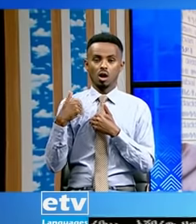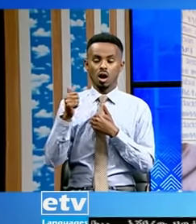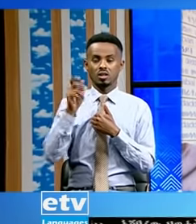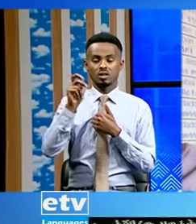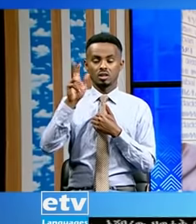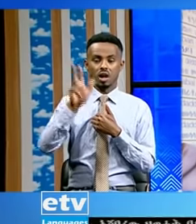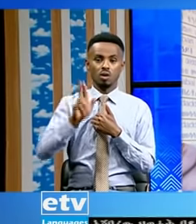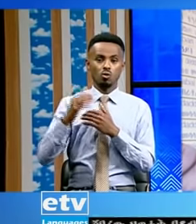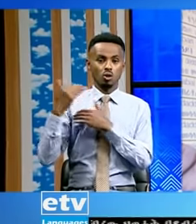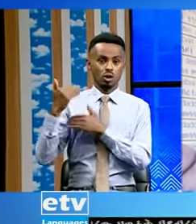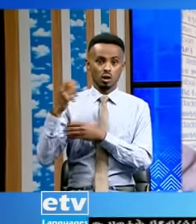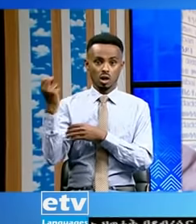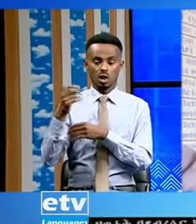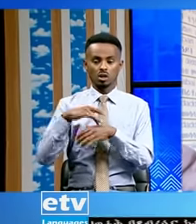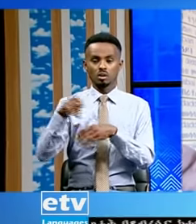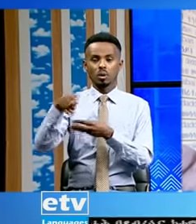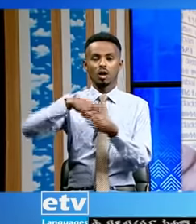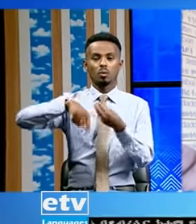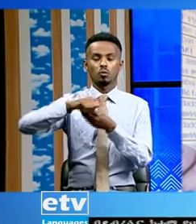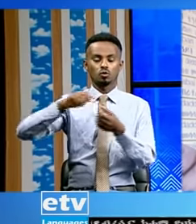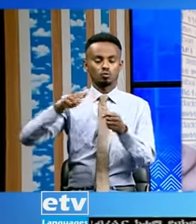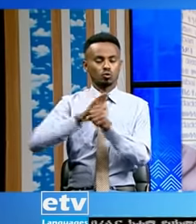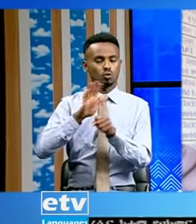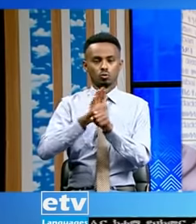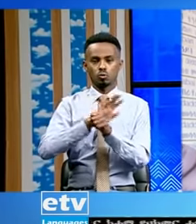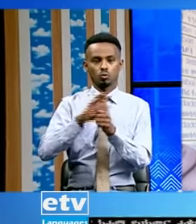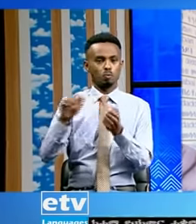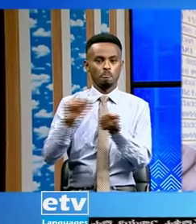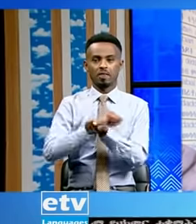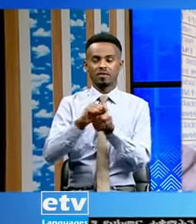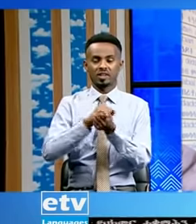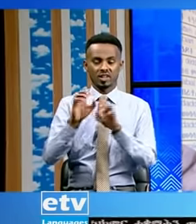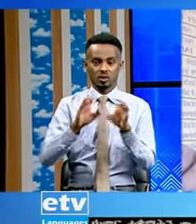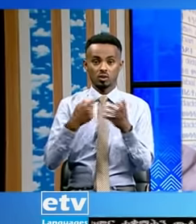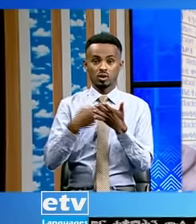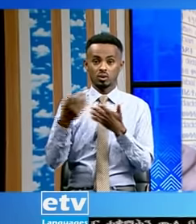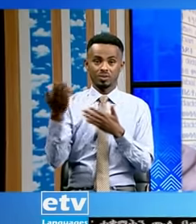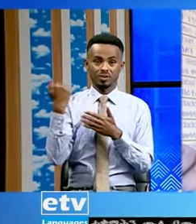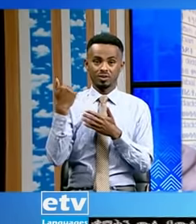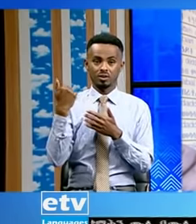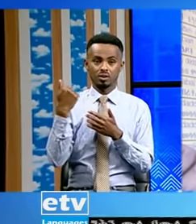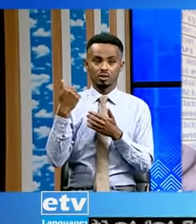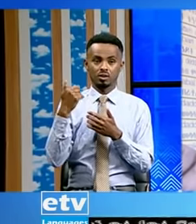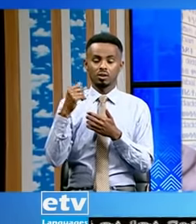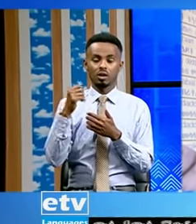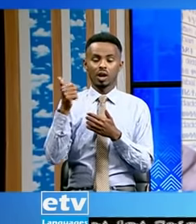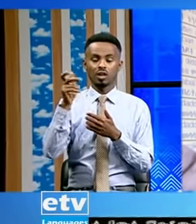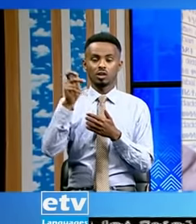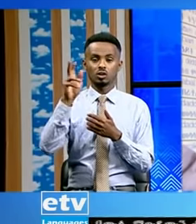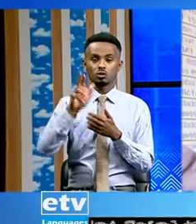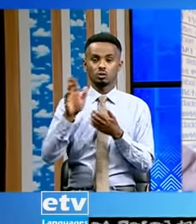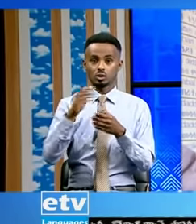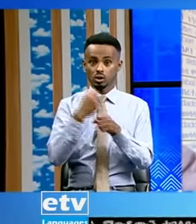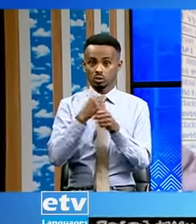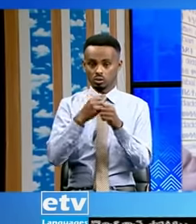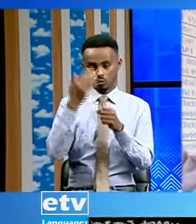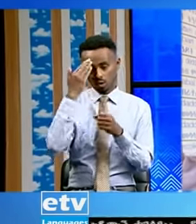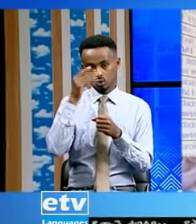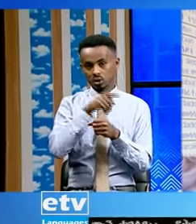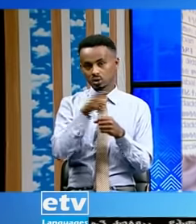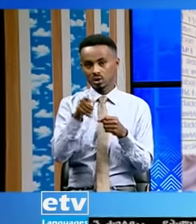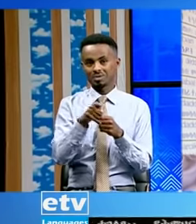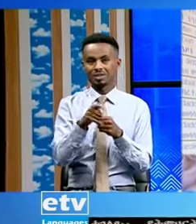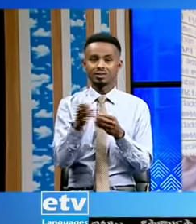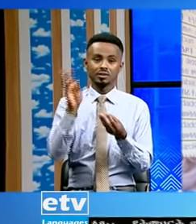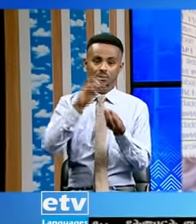ላይ። ስለዚህ እነዚህ ማከባቢዎች ላይ ነው ሙሉ ለሙሉ ዲስትሮይ የተደረገው። ከዚህ በፊት ፈንቲረሱ ላይ ያው የተሰራውንም ታቃላችሁ።